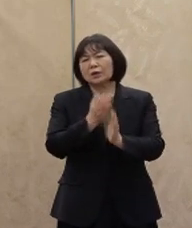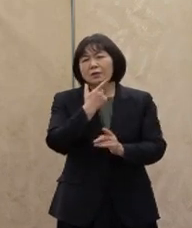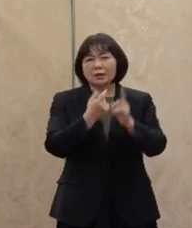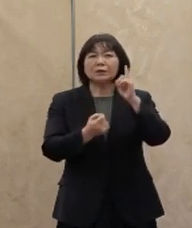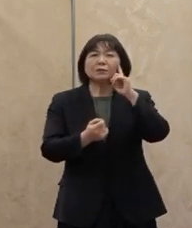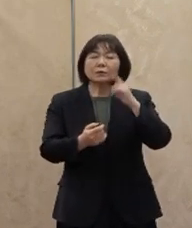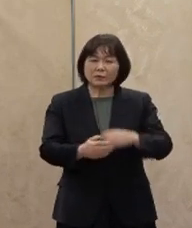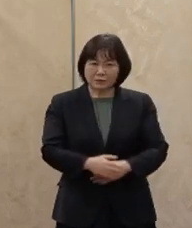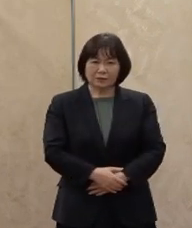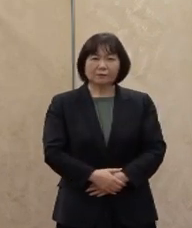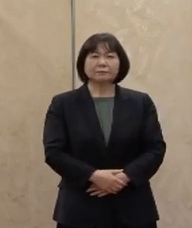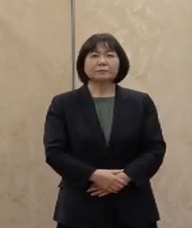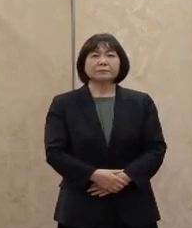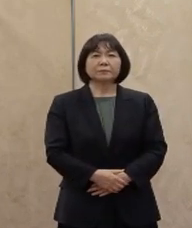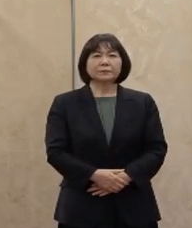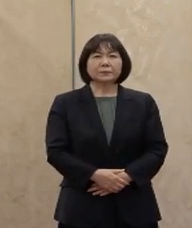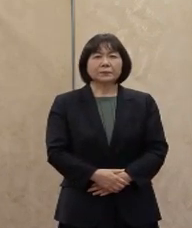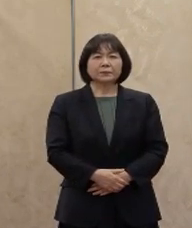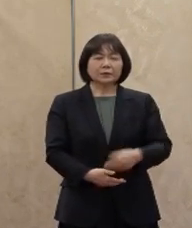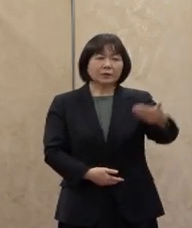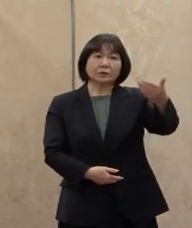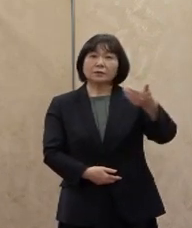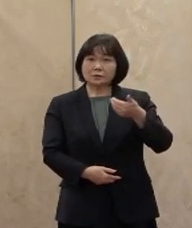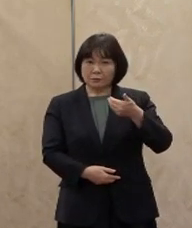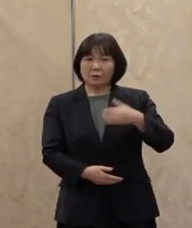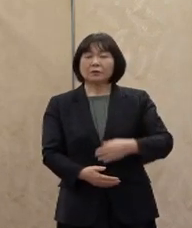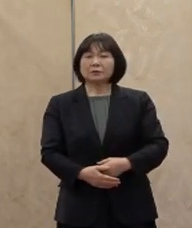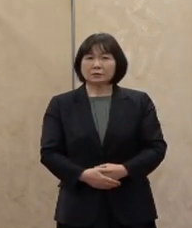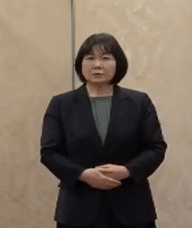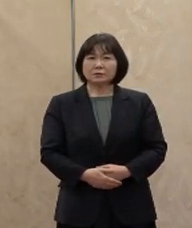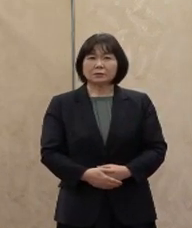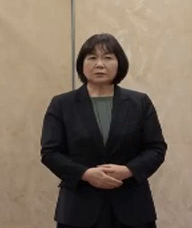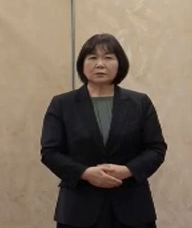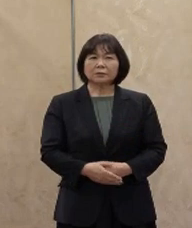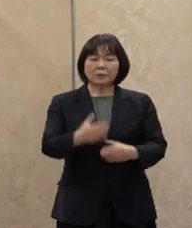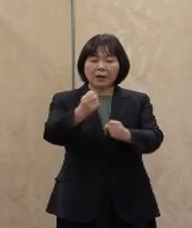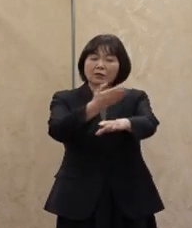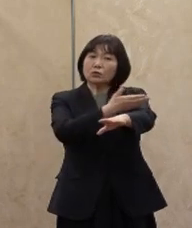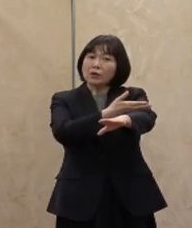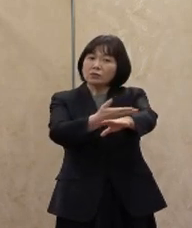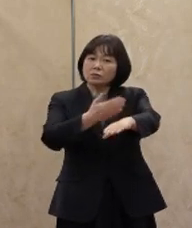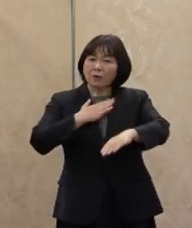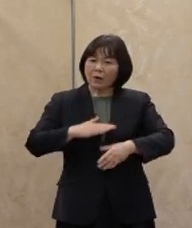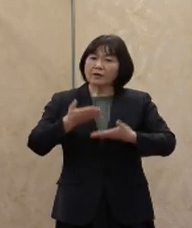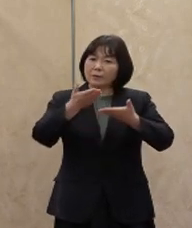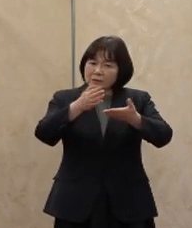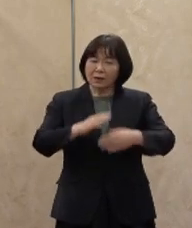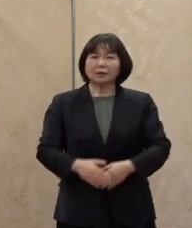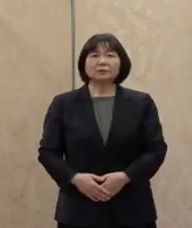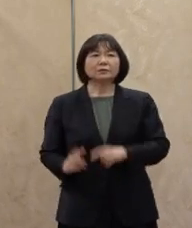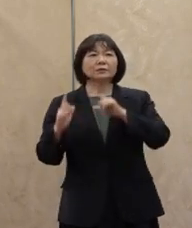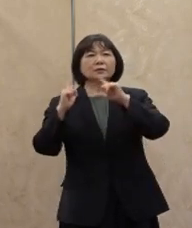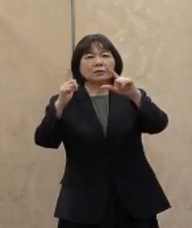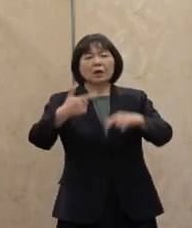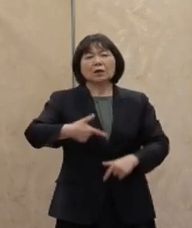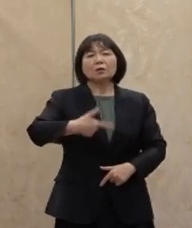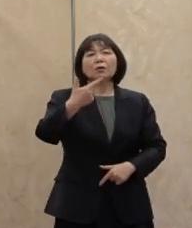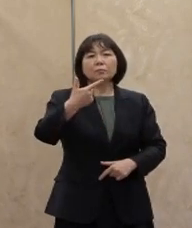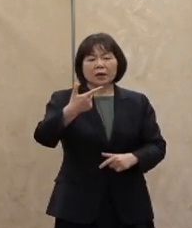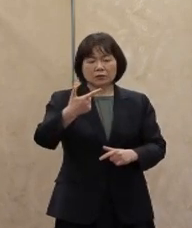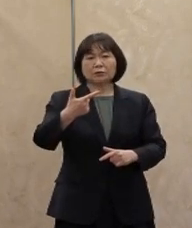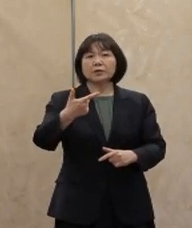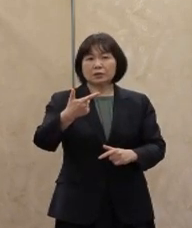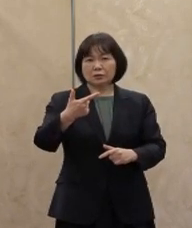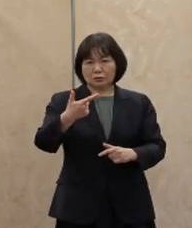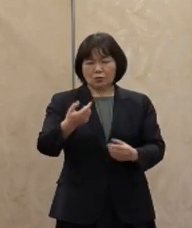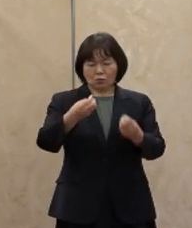ね。 スケジュール感としては全然まだ見えてないような状況なんですか？ いや、もうだって600人規模の陽性者が出てる